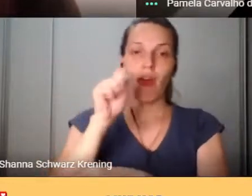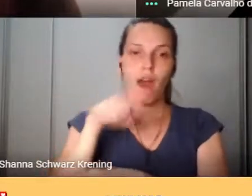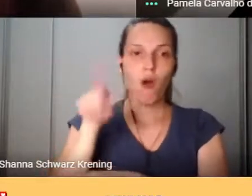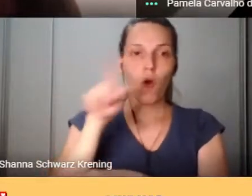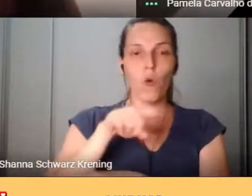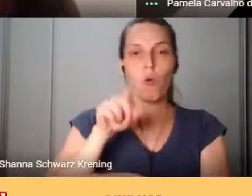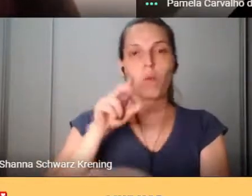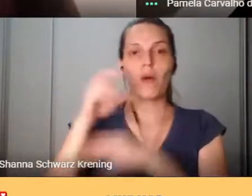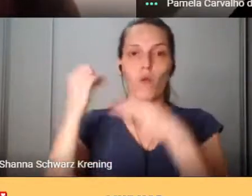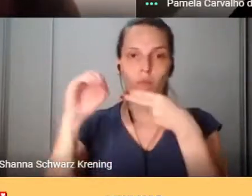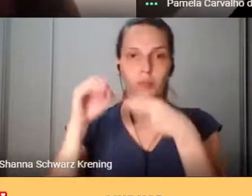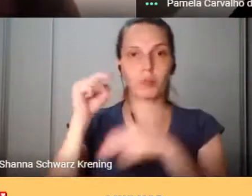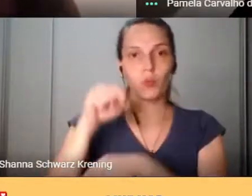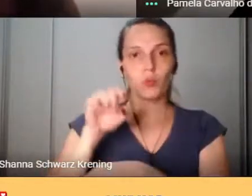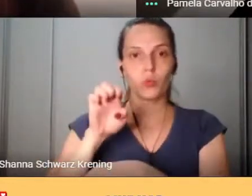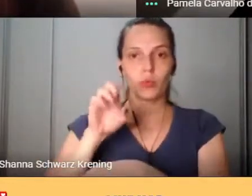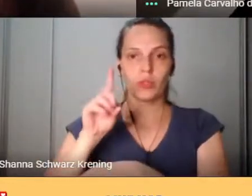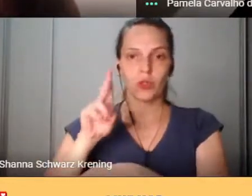nap@ufspa.edu.br.